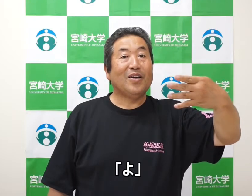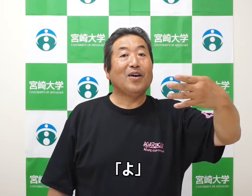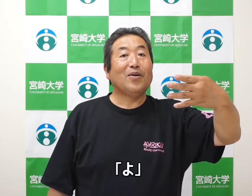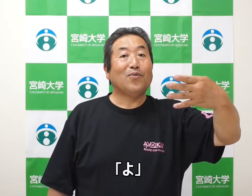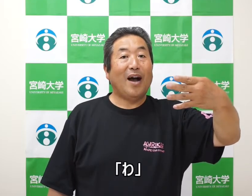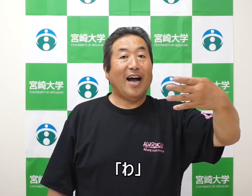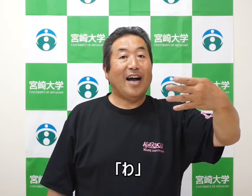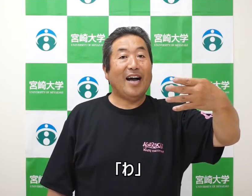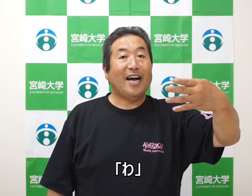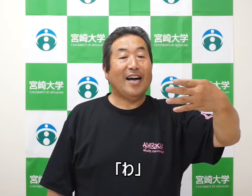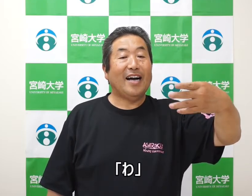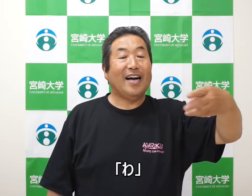わ、